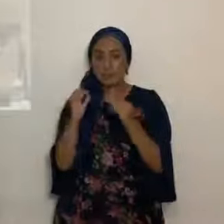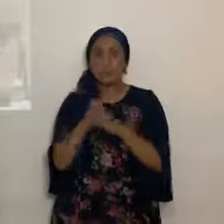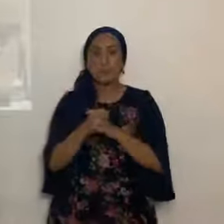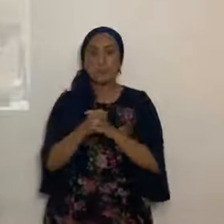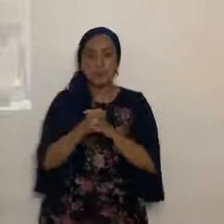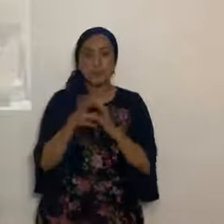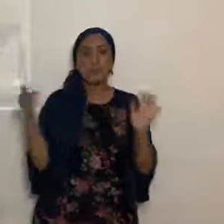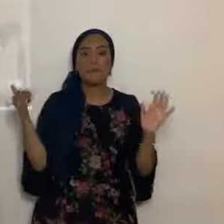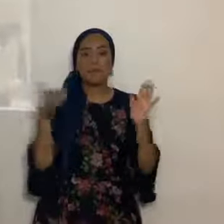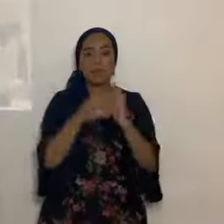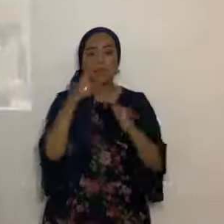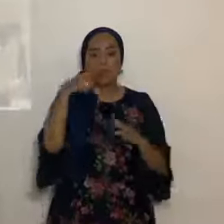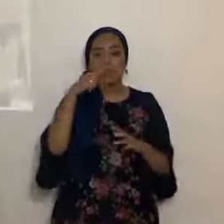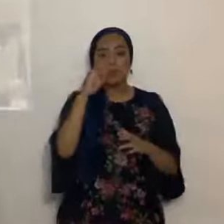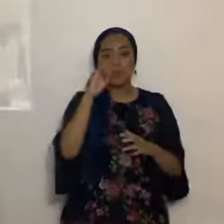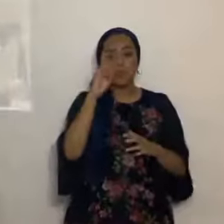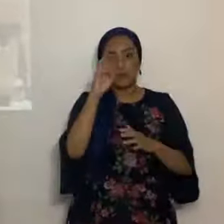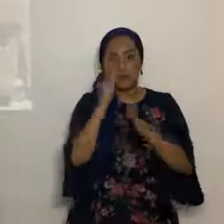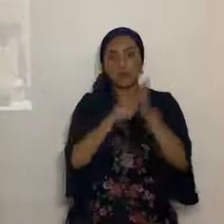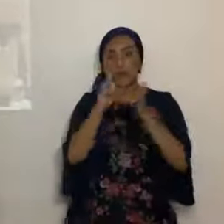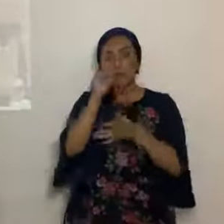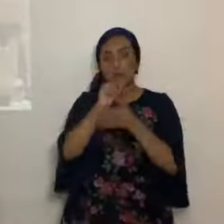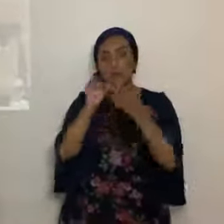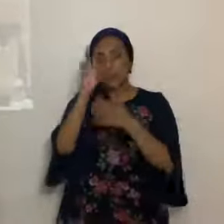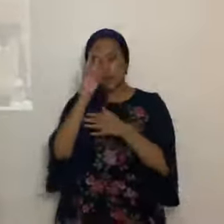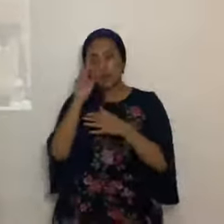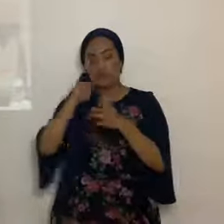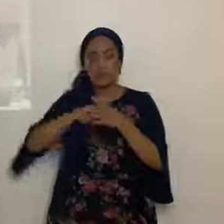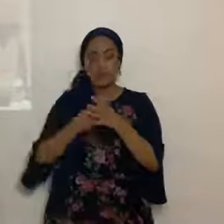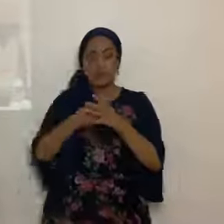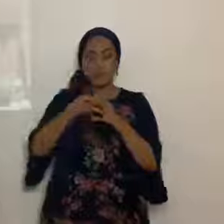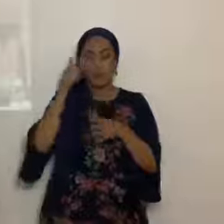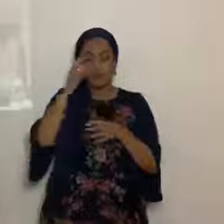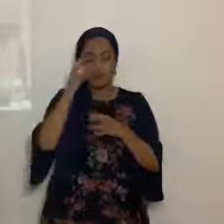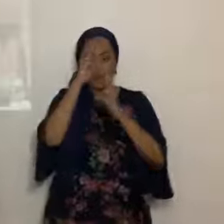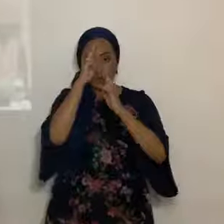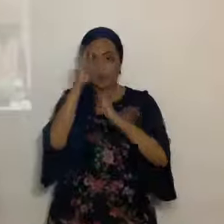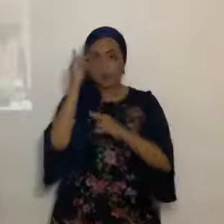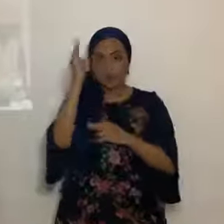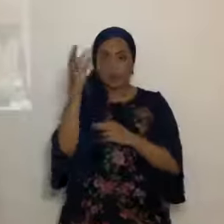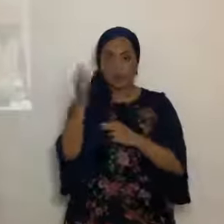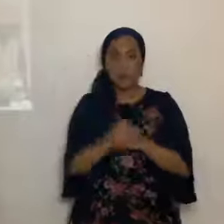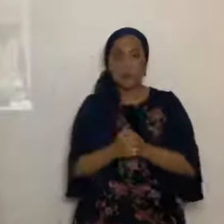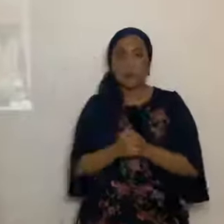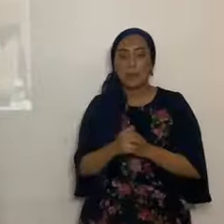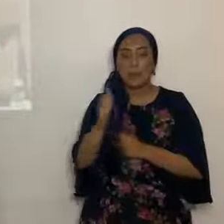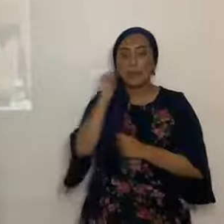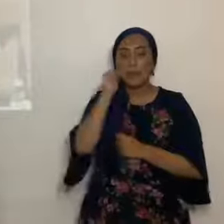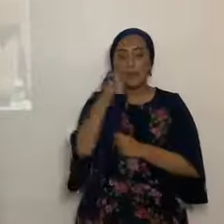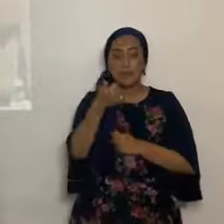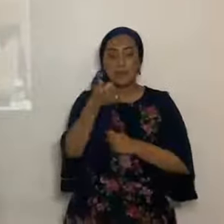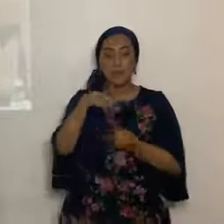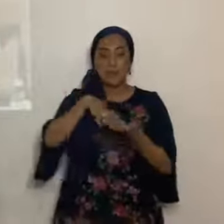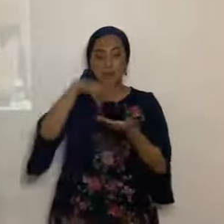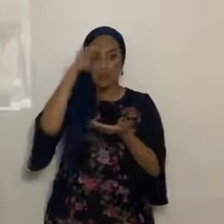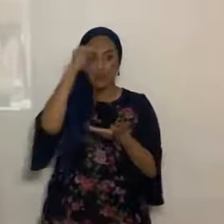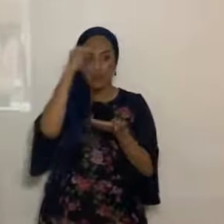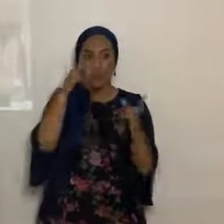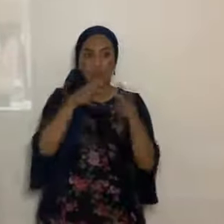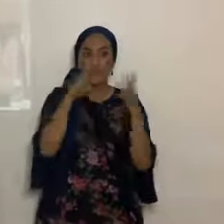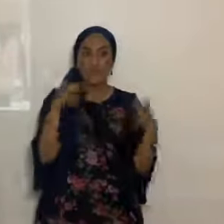es contrario a Proverbios 1:7, porque el principio de la sabiduría es el temor de Yahweh. El día de mañana vamos a ver cosas